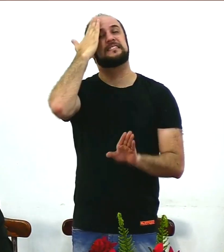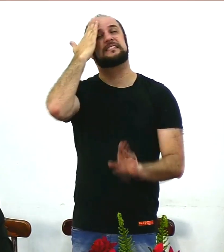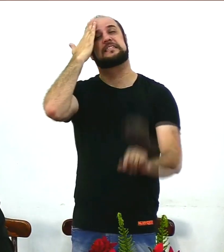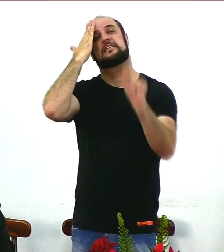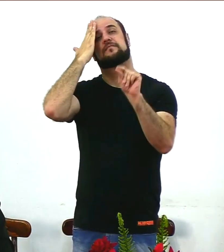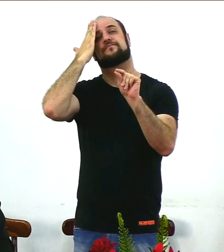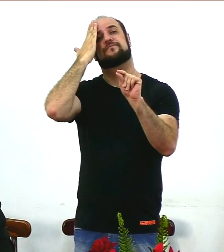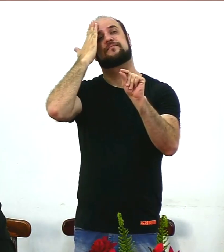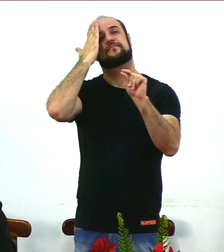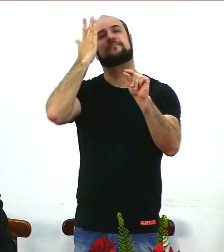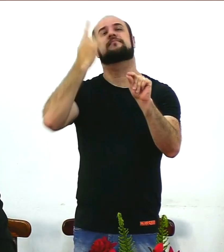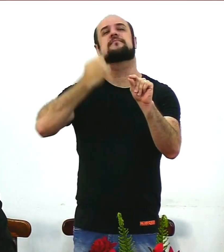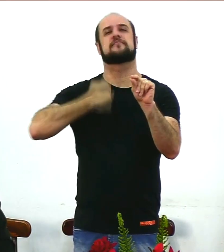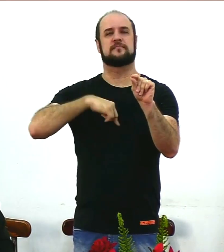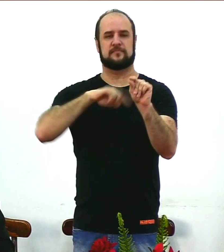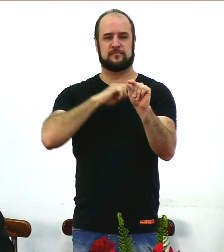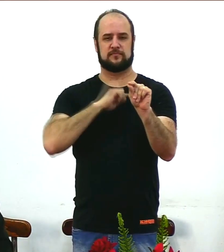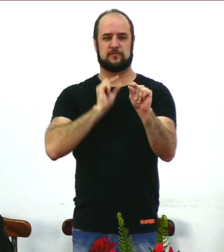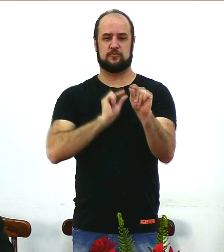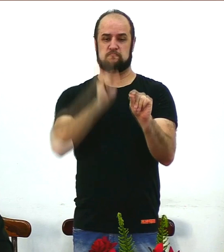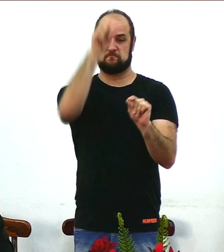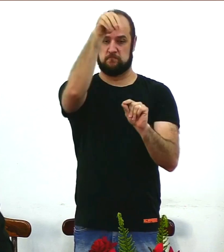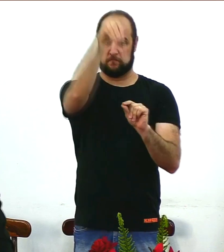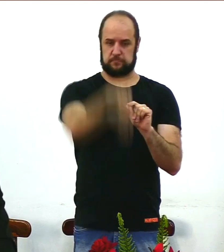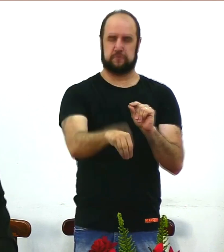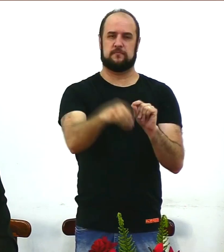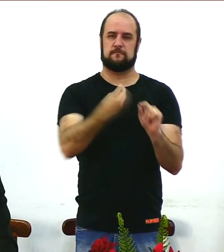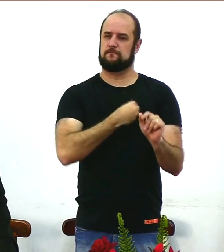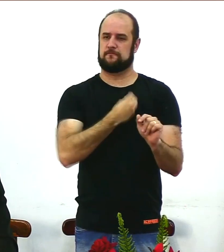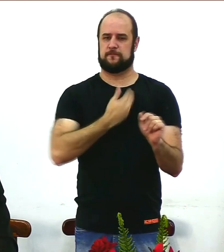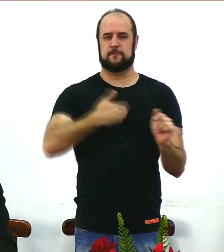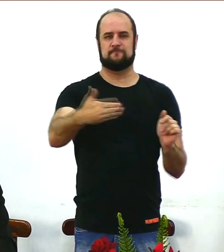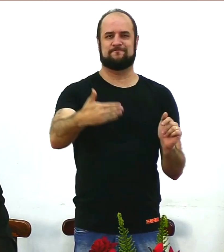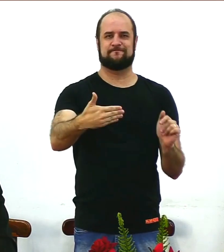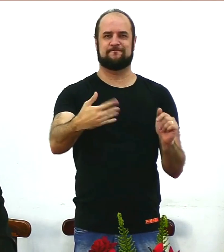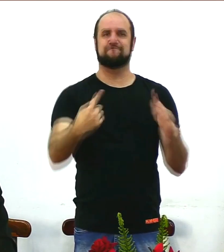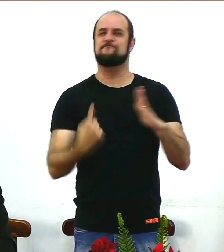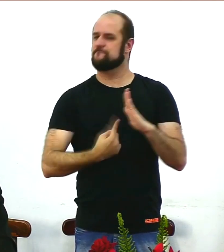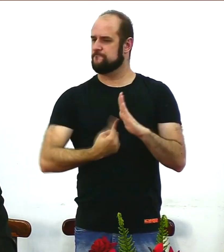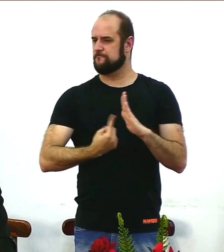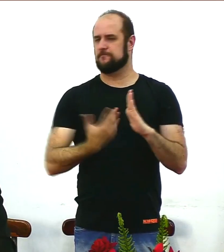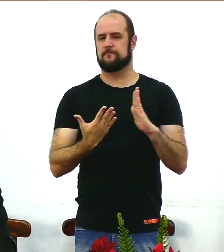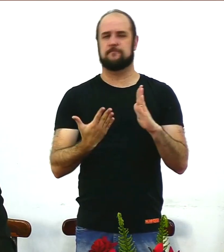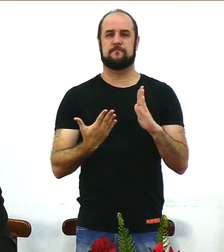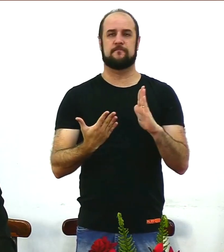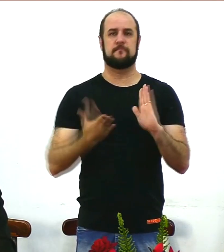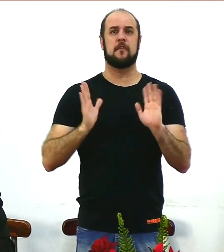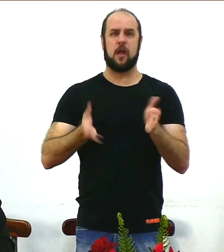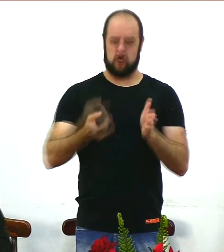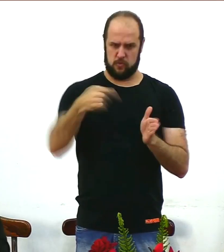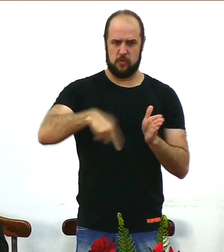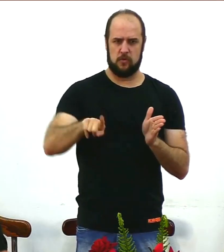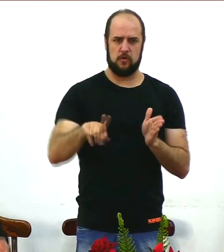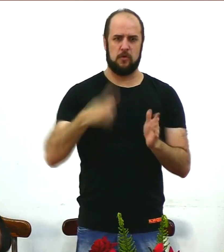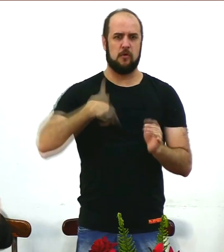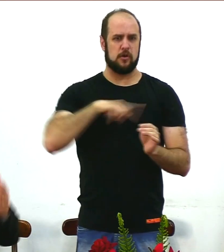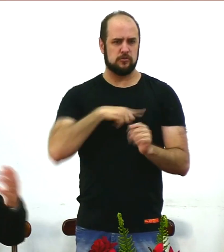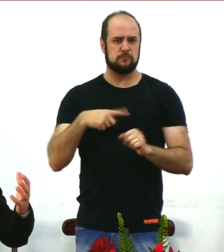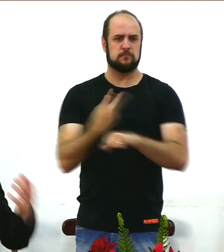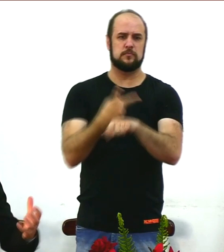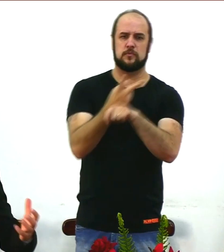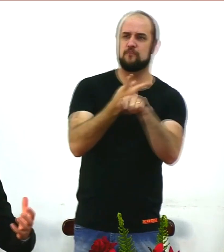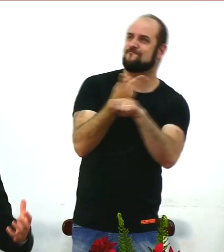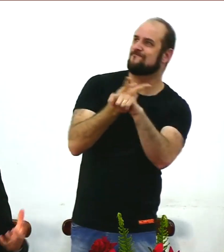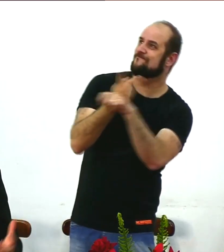buscar o que é certo. Eu e você somos convidados a não julgar nada, Nós não sabemos as causas deste momento que estamos vivendo. Nós não